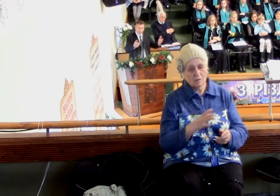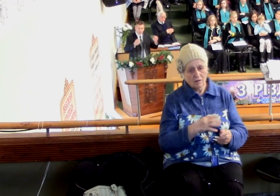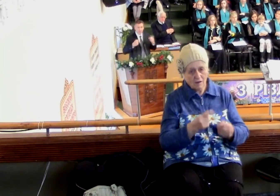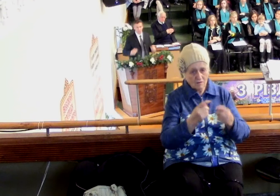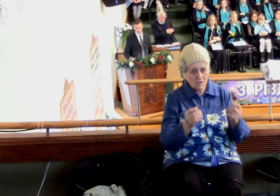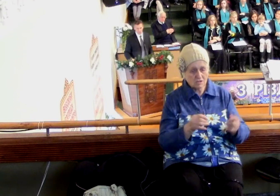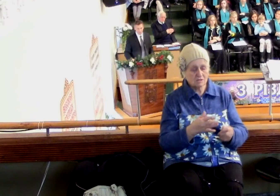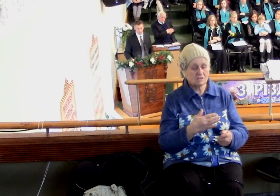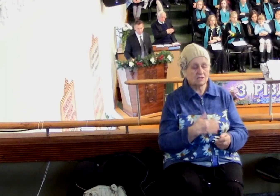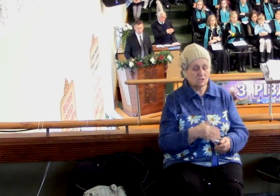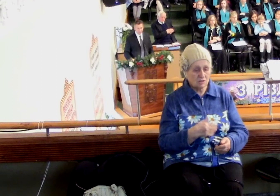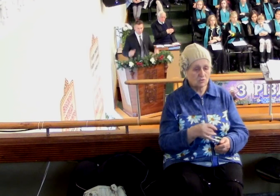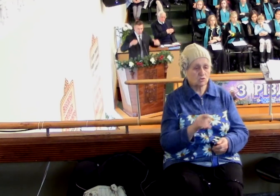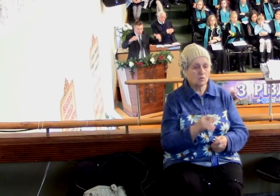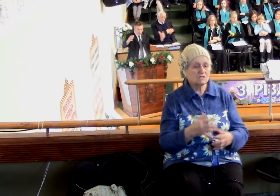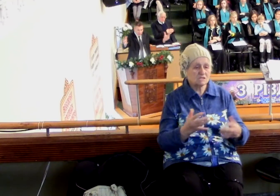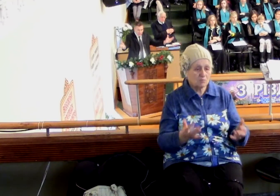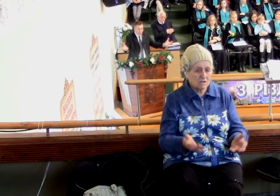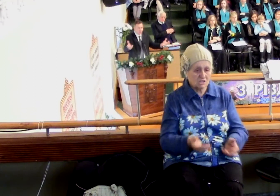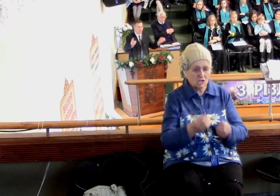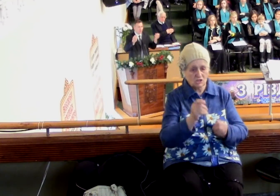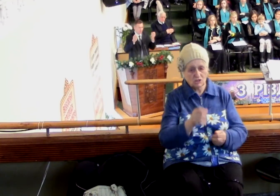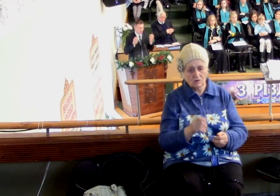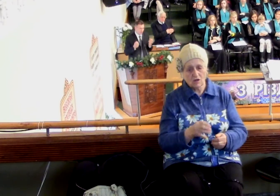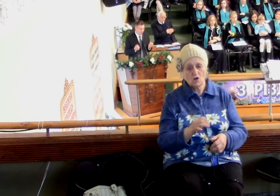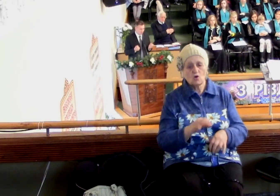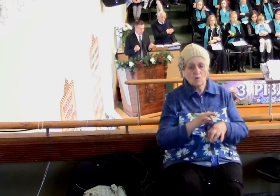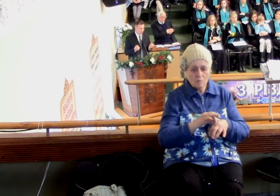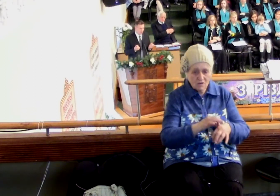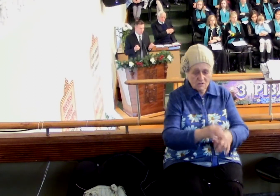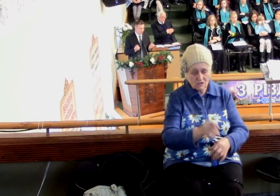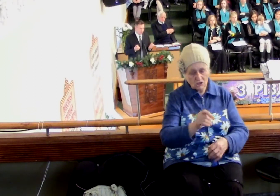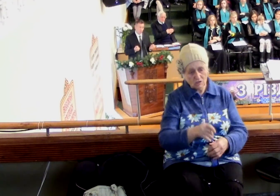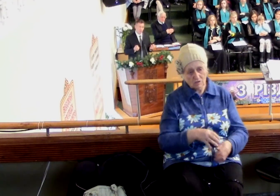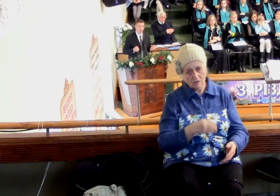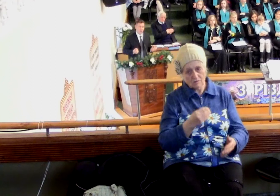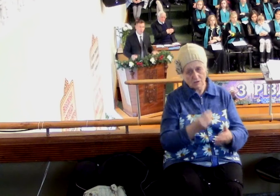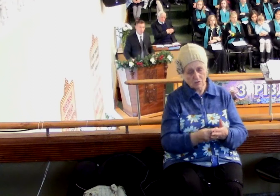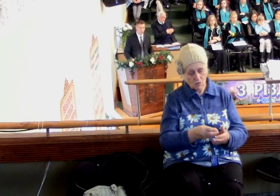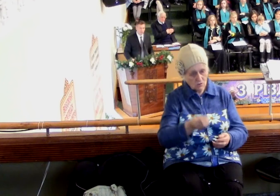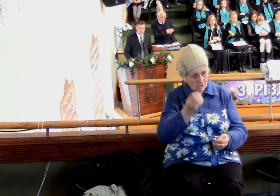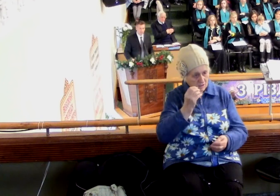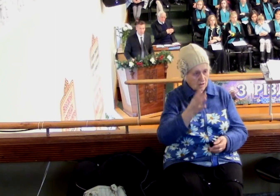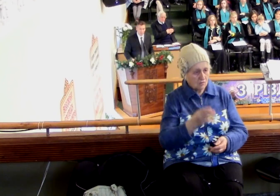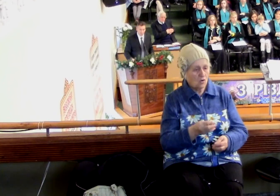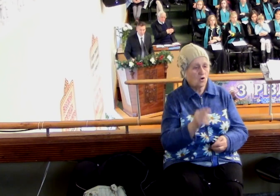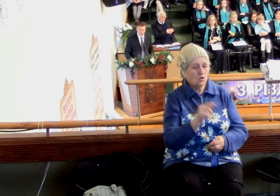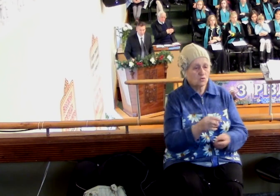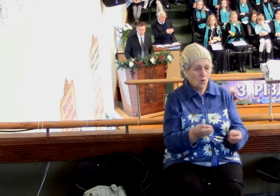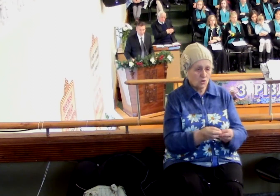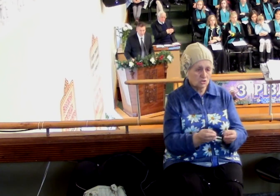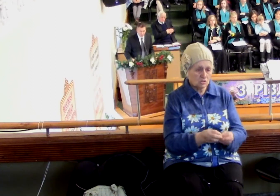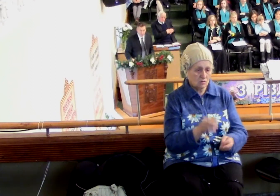Чтобы спасти человечество. Чтобы привести человека в славу. Тот же самый Бог обратился к